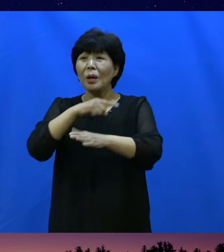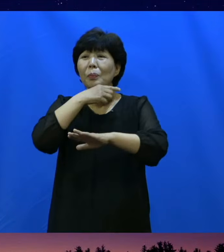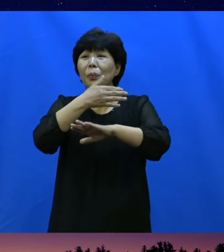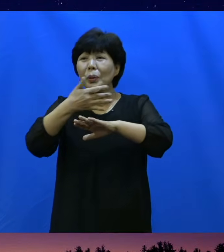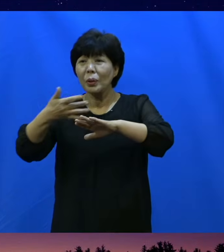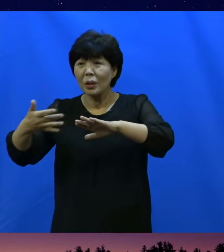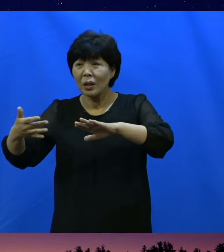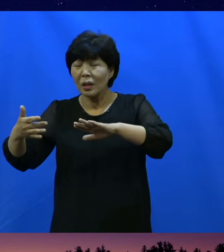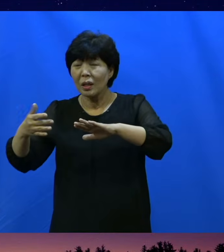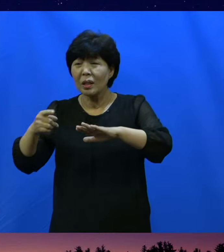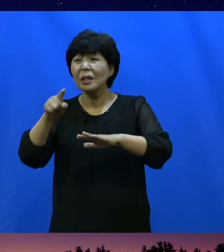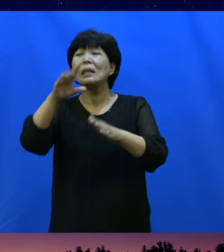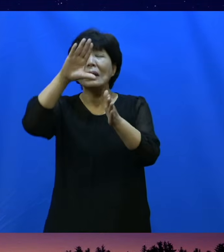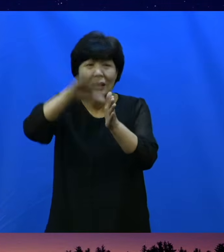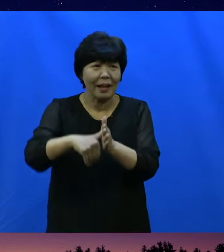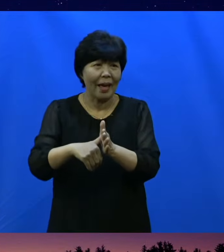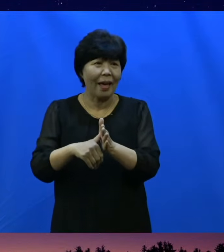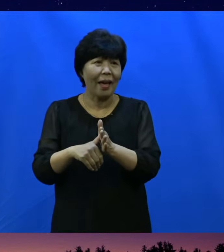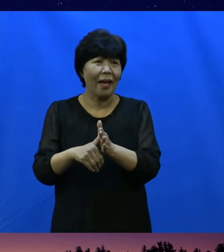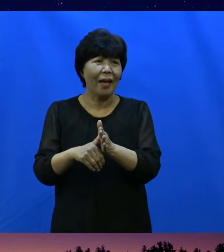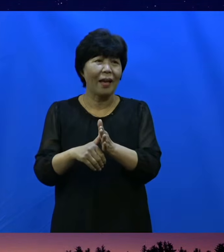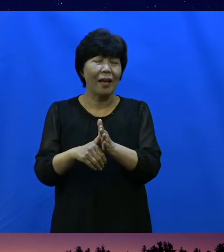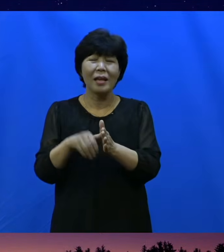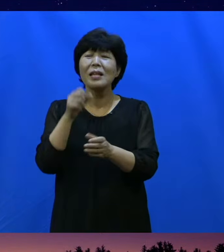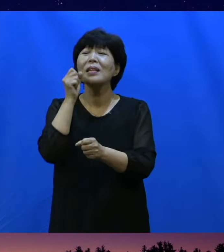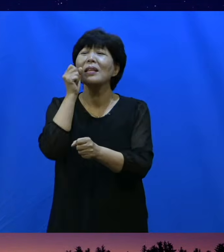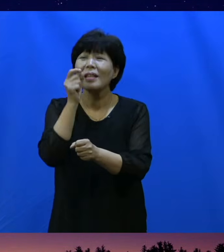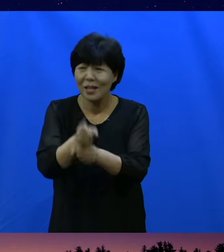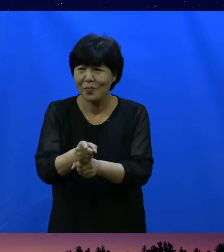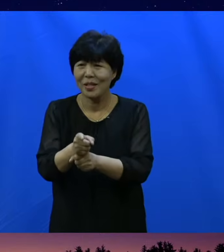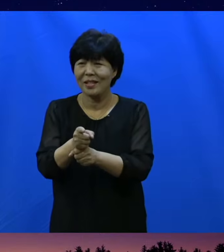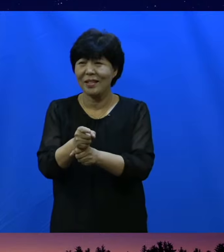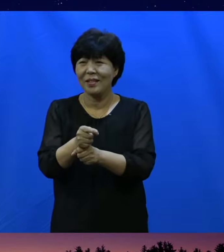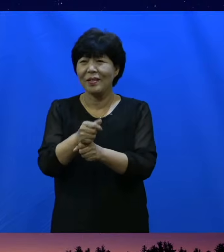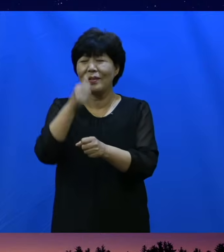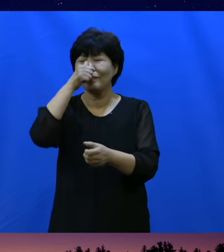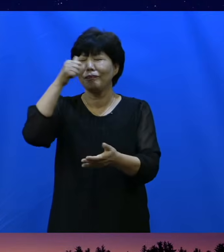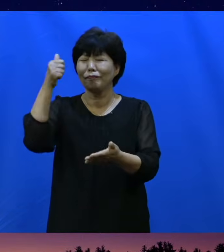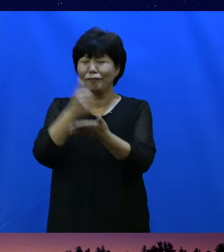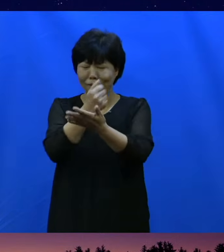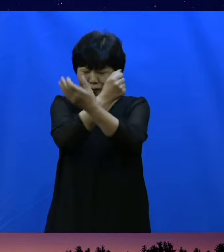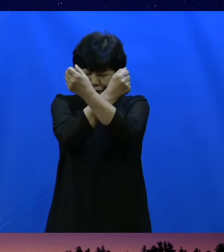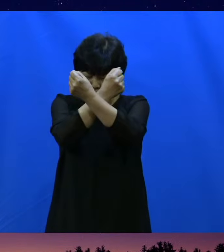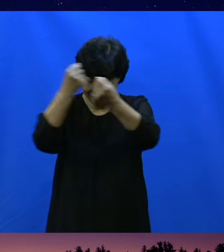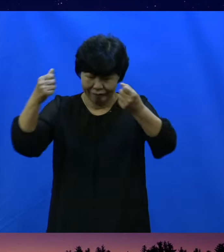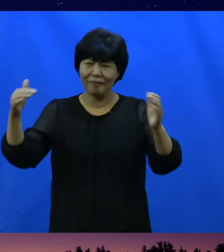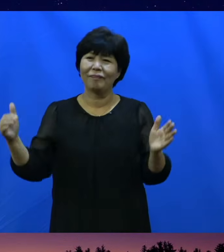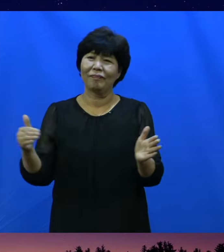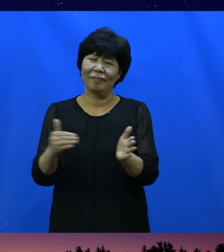그리스도가 승리한 그 순간에 이미 우리도 그분과 함께 십자가에 못 박혀 죽었나니